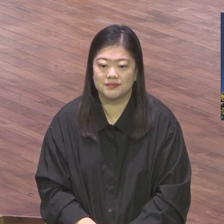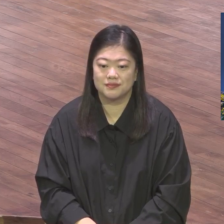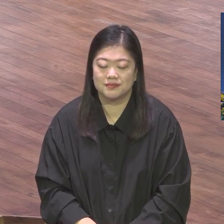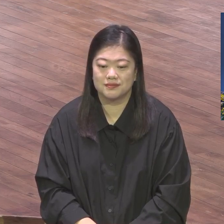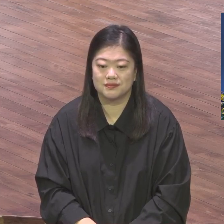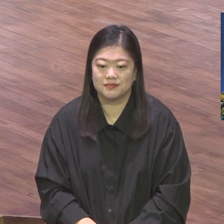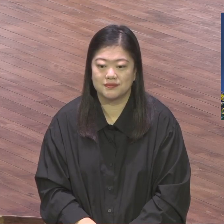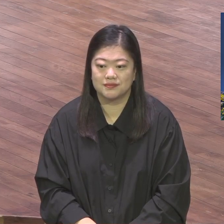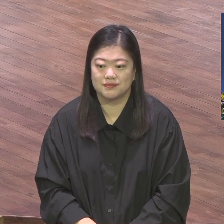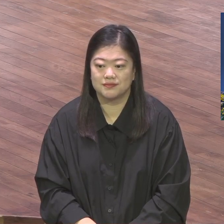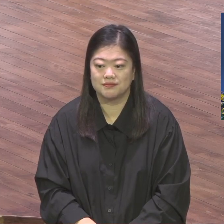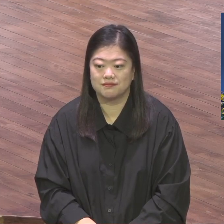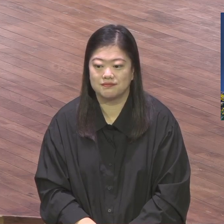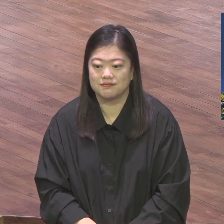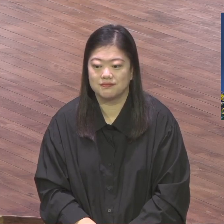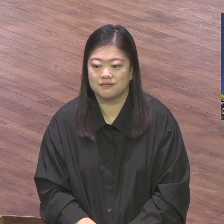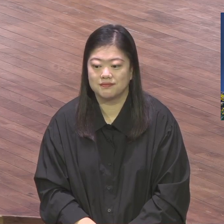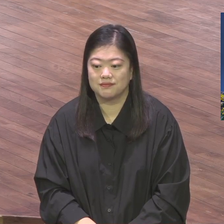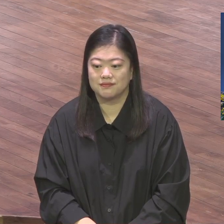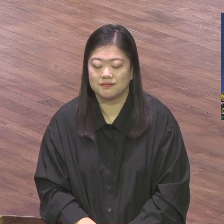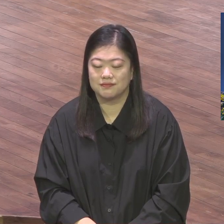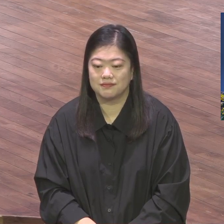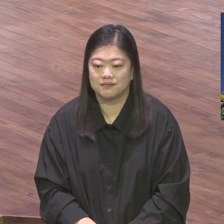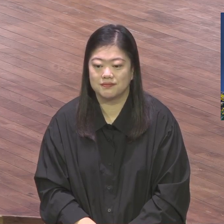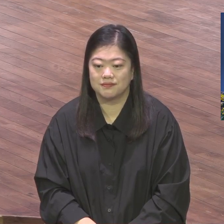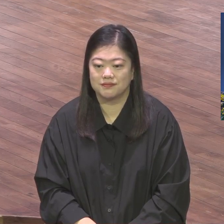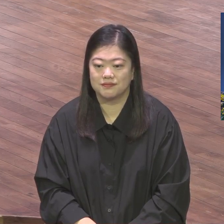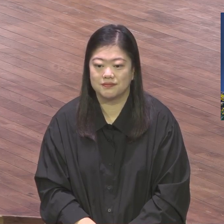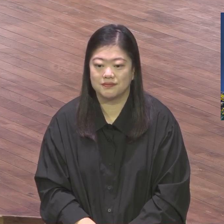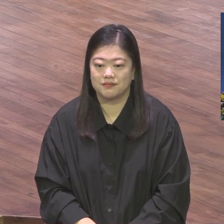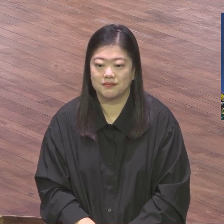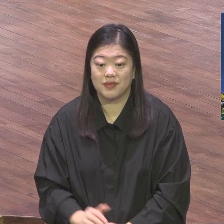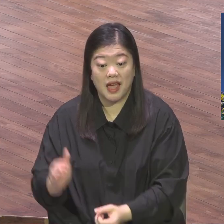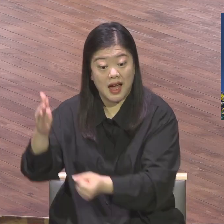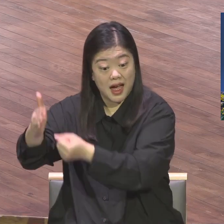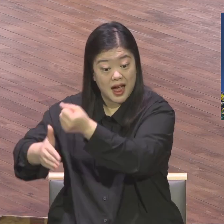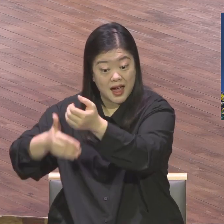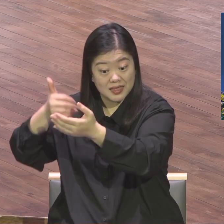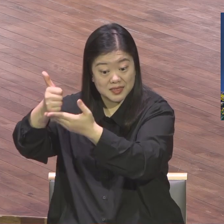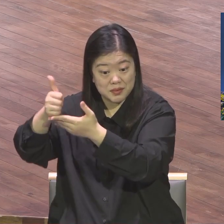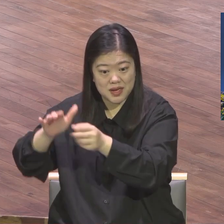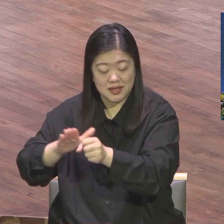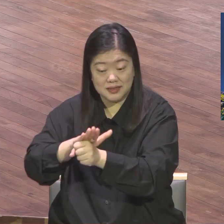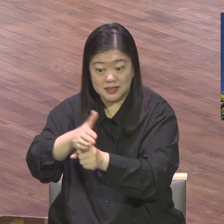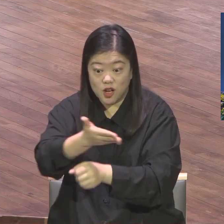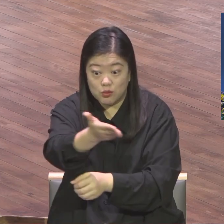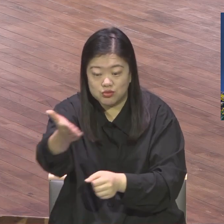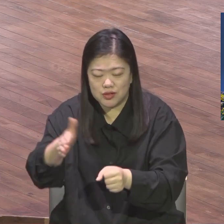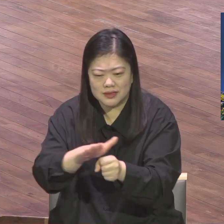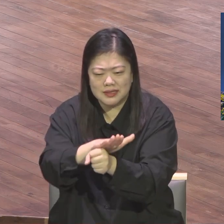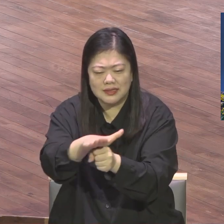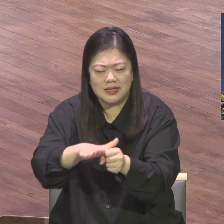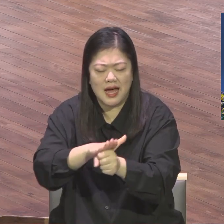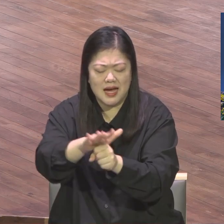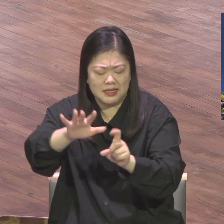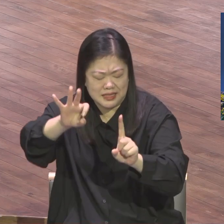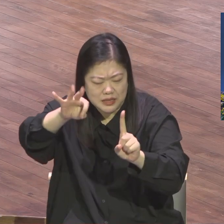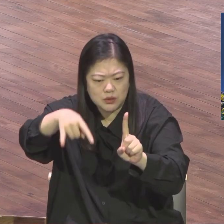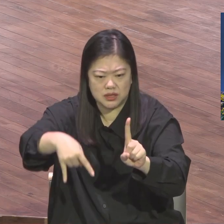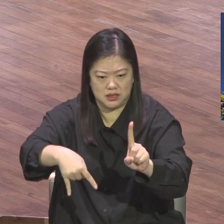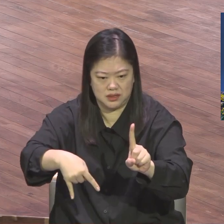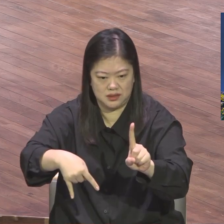우리 영계 모든 성도들은 하나님의 사랑을 가장 크게 바꿨던 사실을 스스로